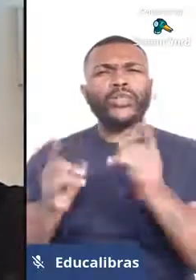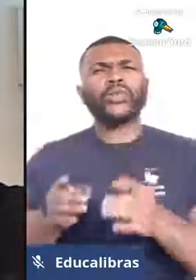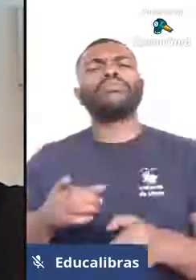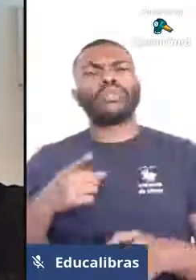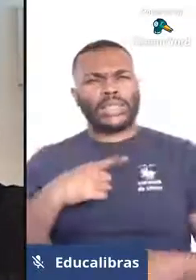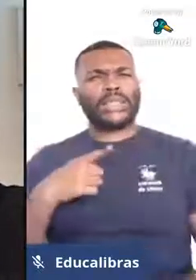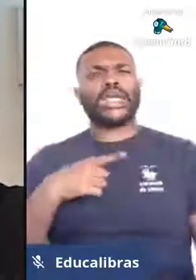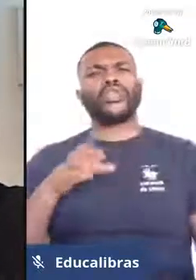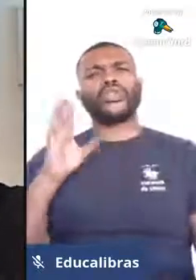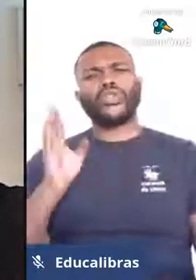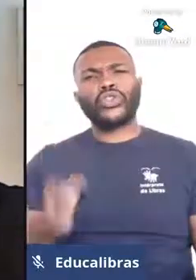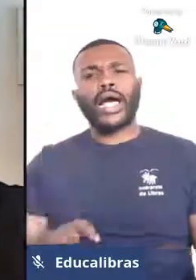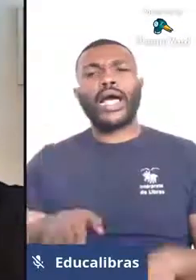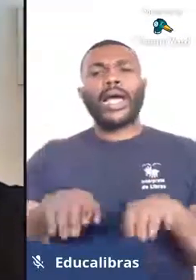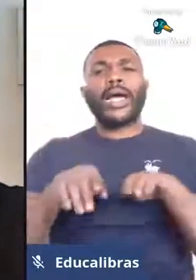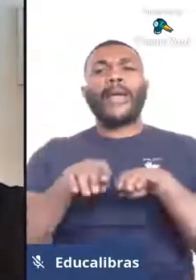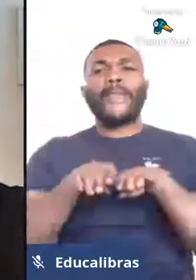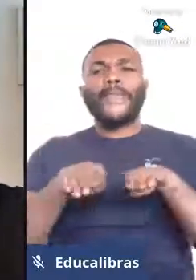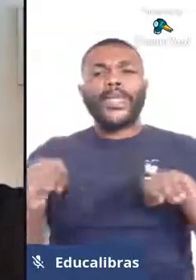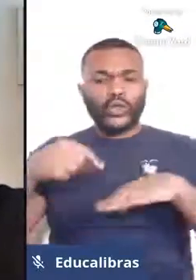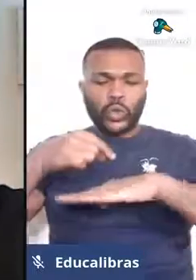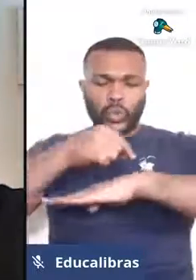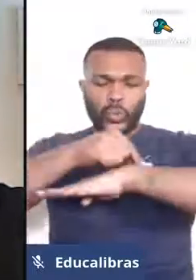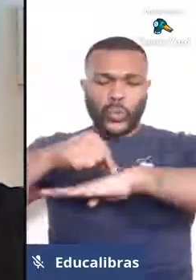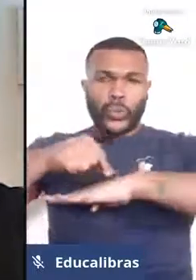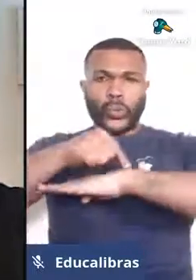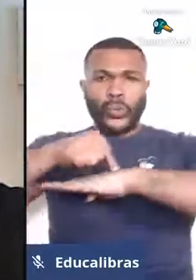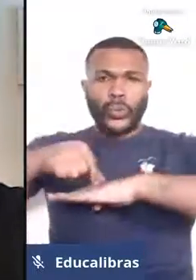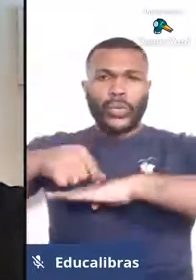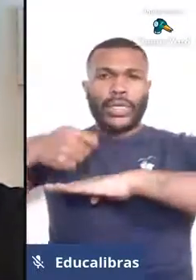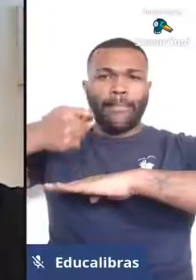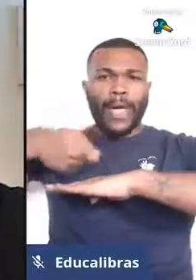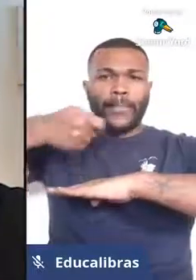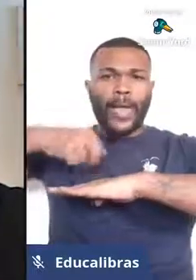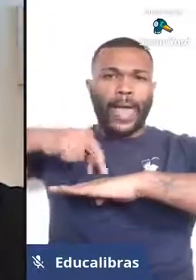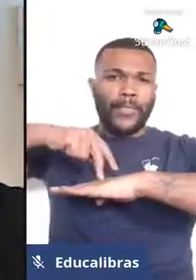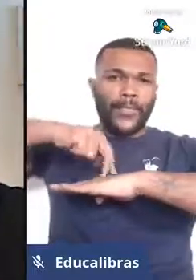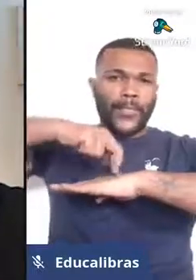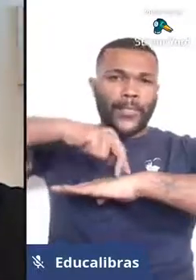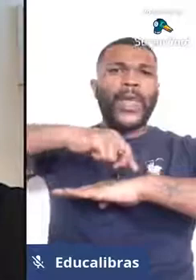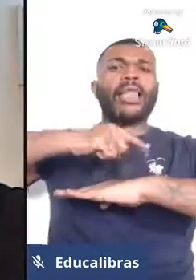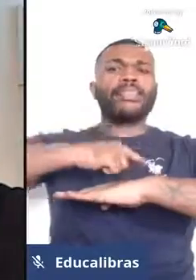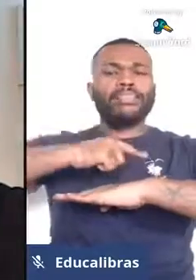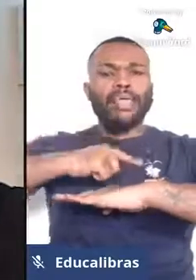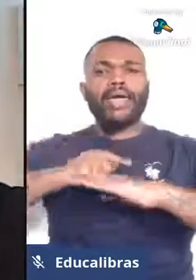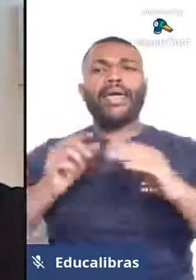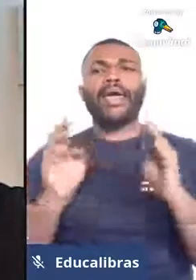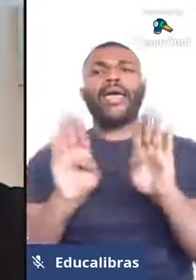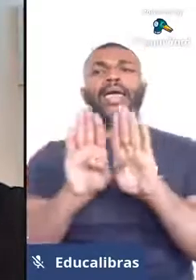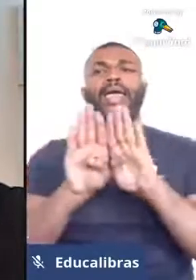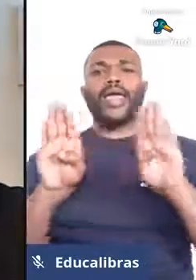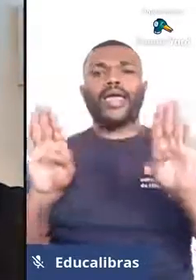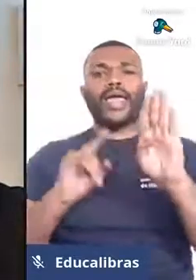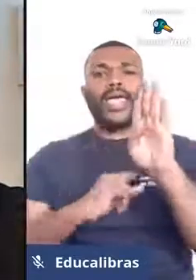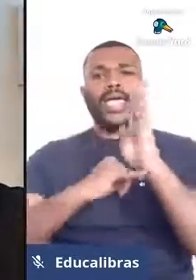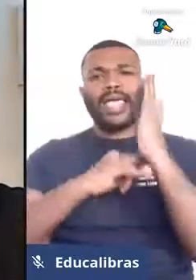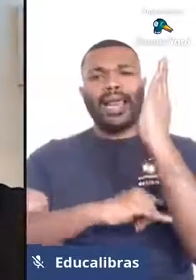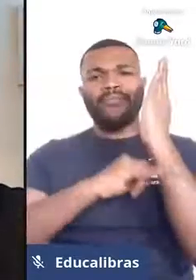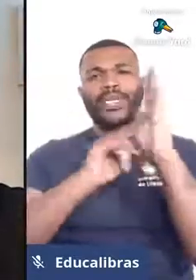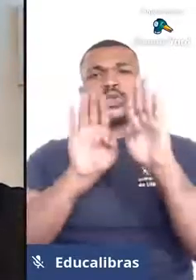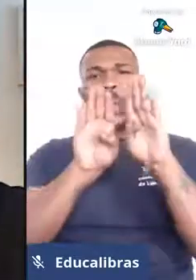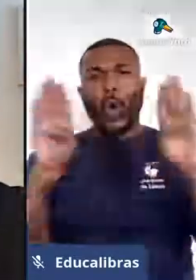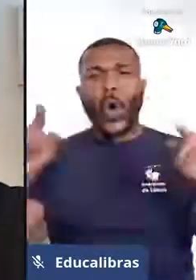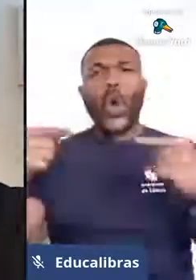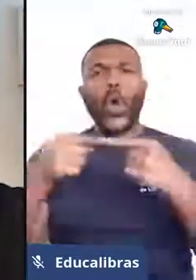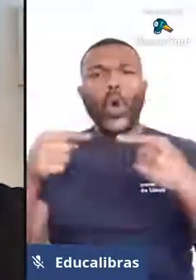piso tátil, elevadores, largura de portas, a gente não tem problemas, como muitos museus têm, que